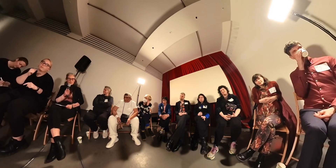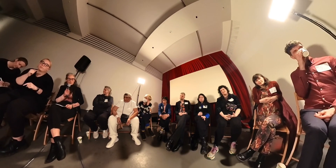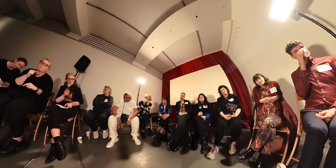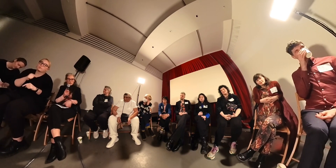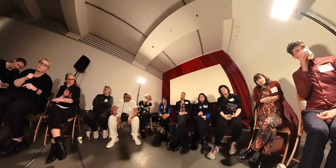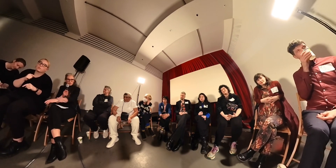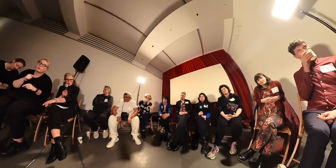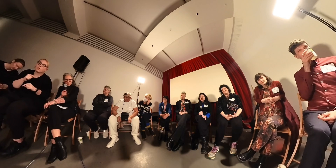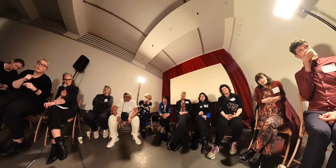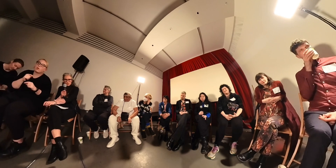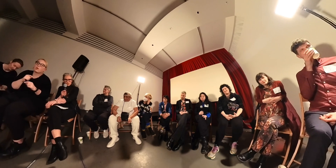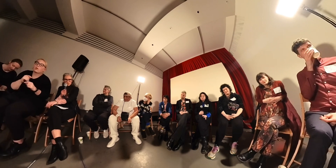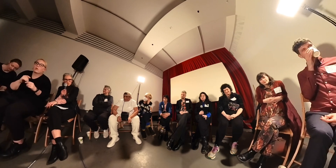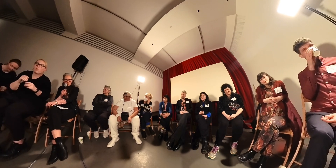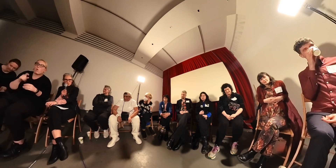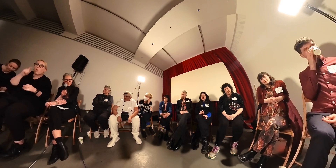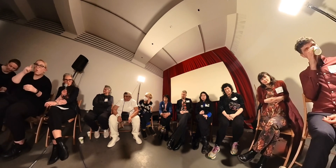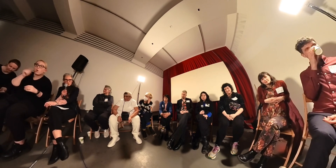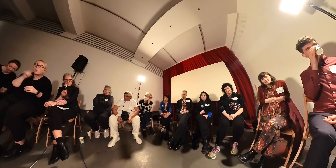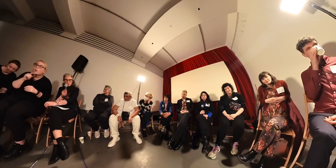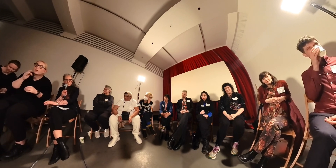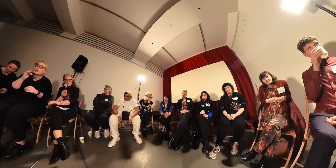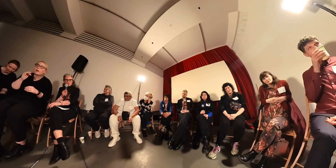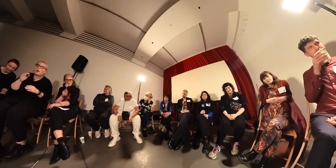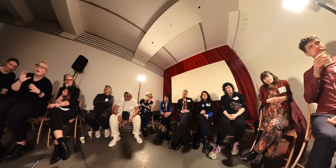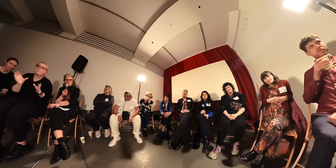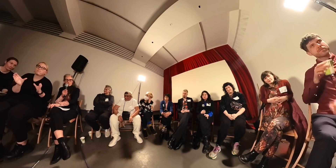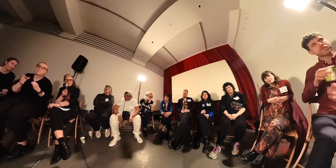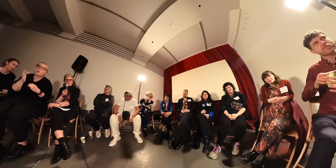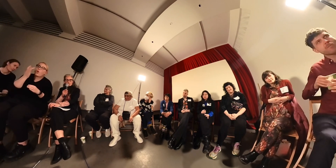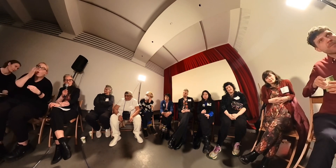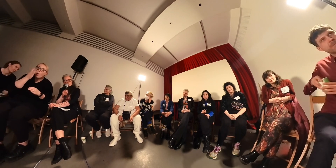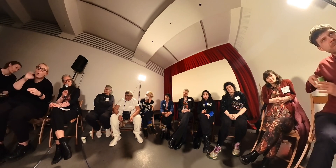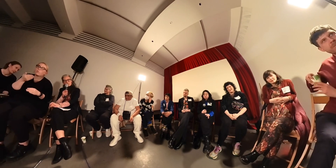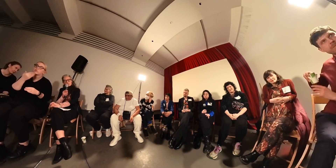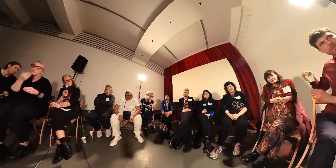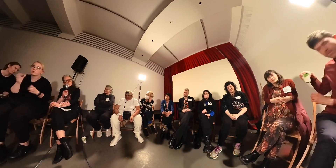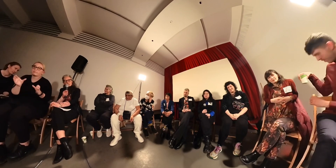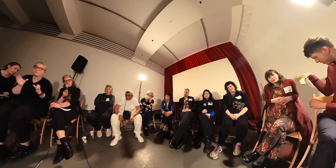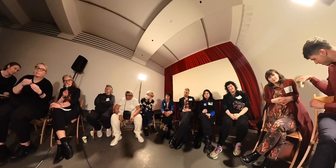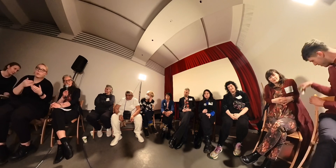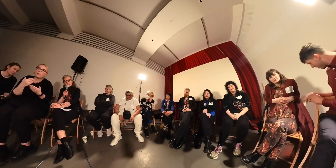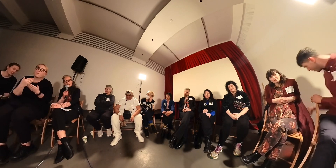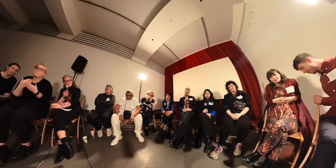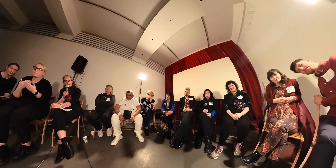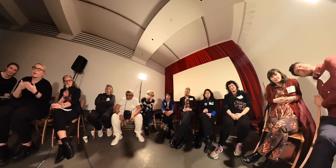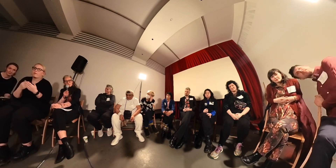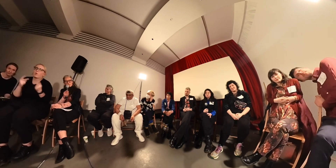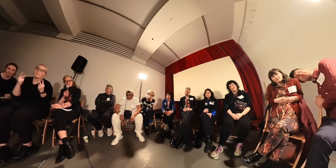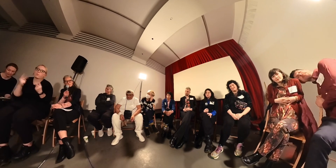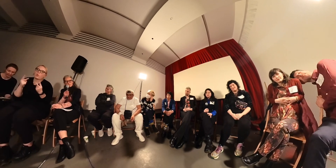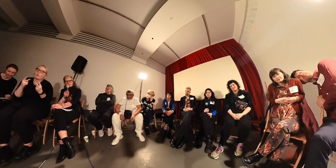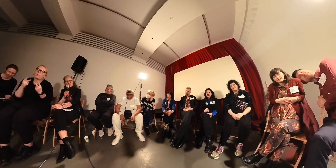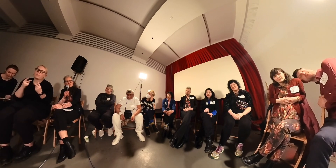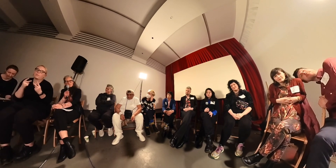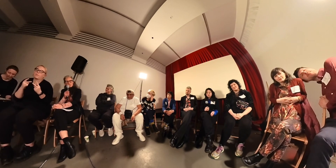já jsem ze smíšeného prostředí romského, českého a vlastně nebylo to úplně stejné, ale tam